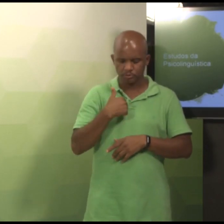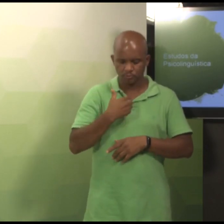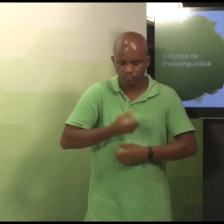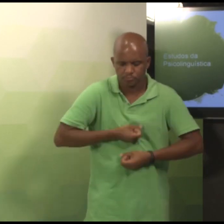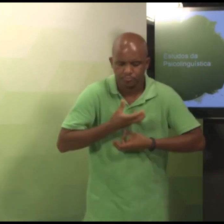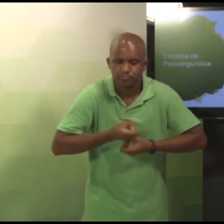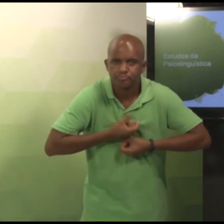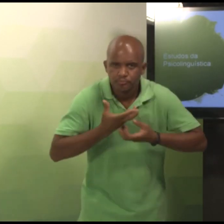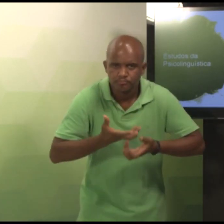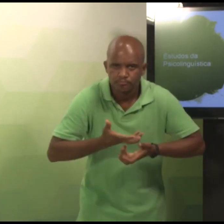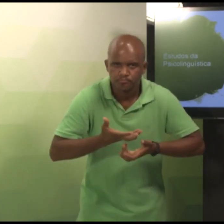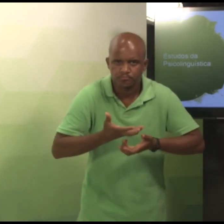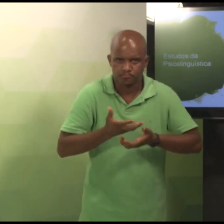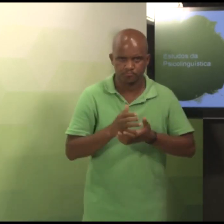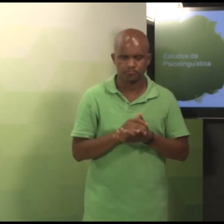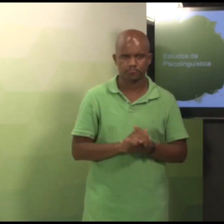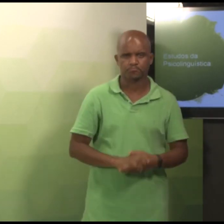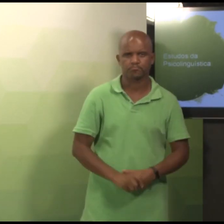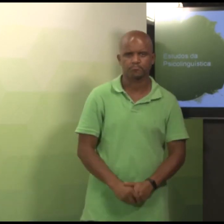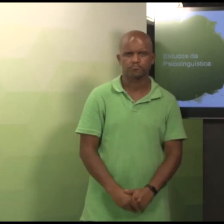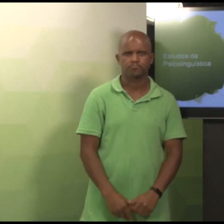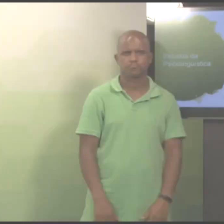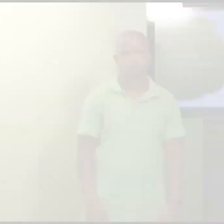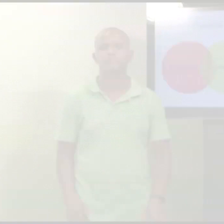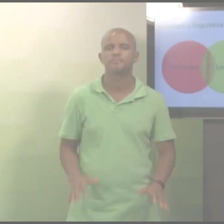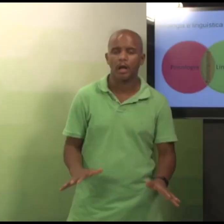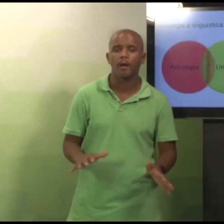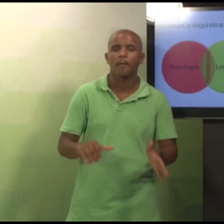de compreensão e produção?